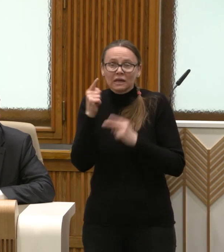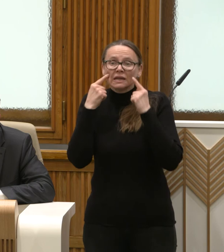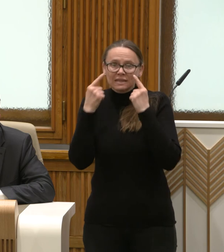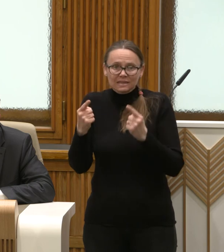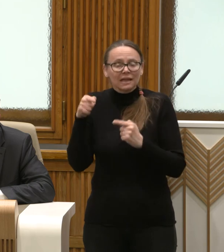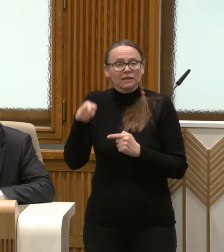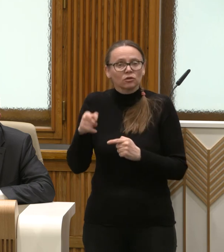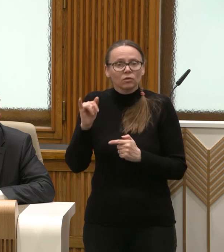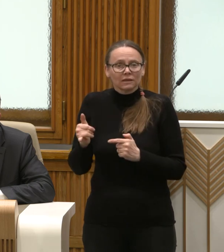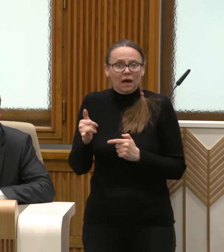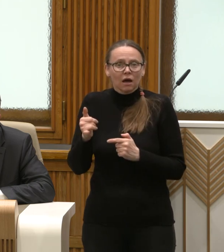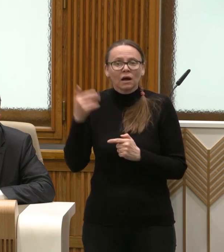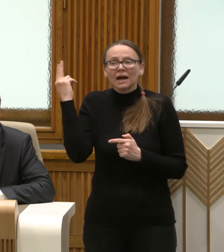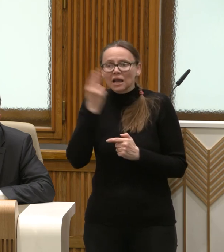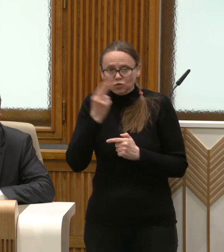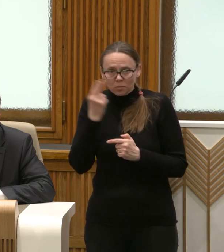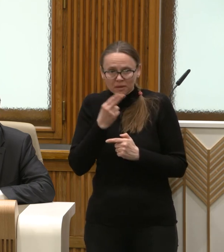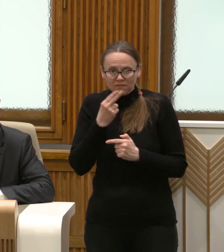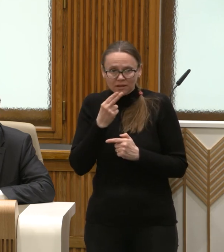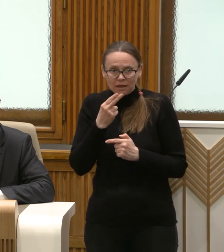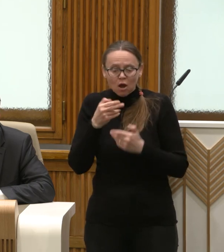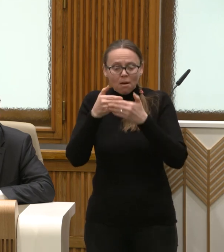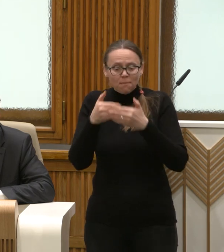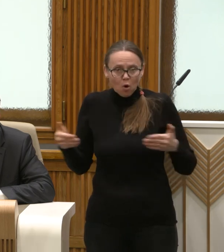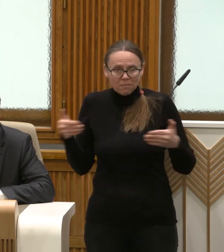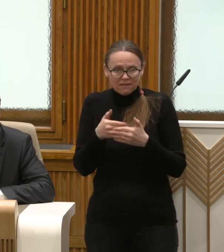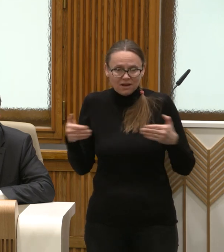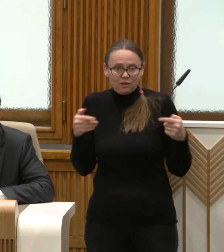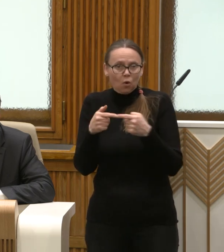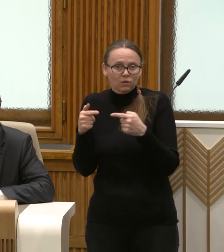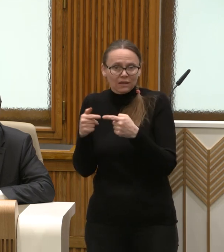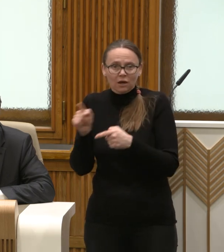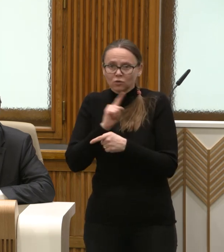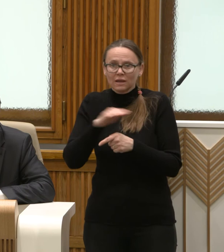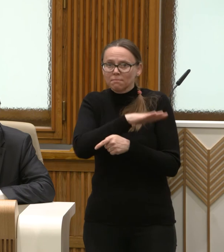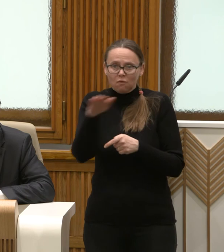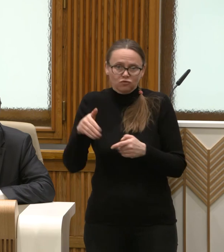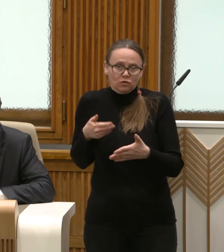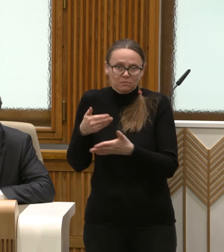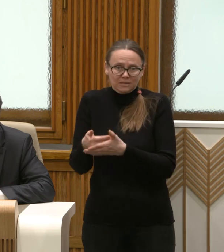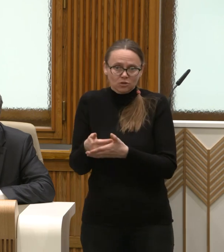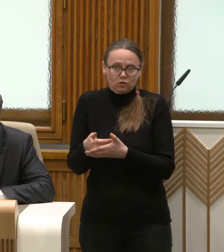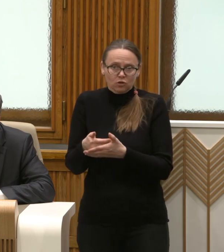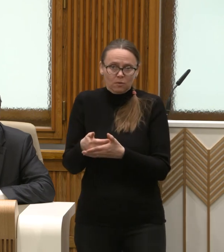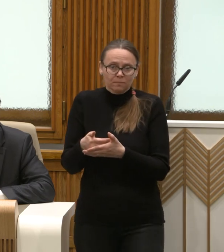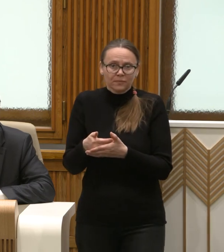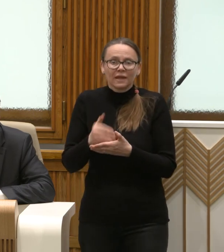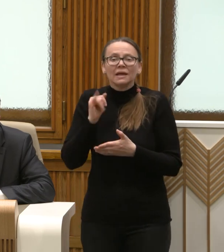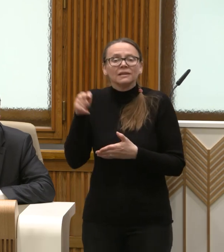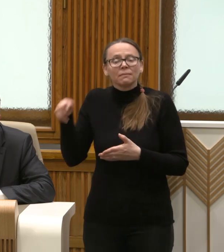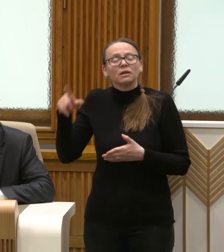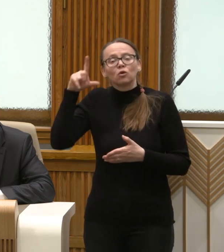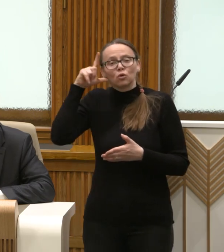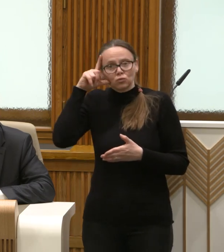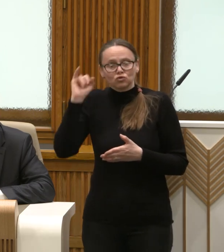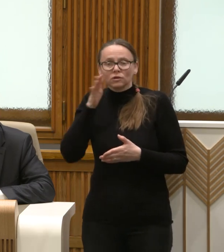to, da razumevanje po omejevanju kontaktov le ni povsod prisotno. Da pa je to ključno,